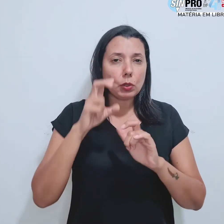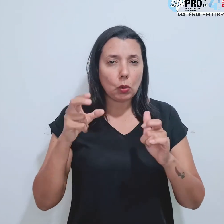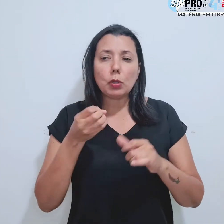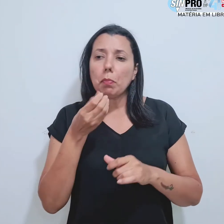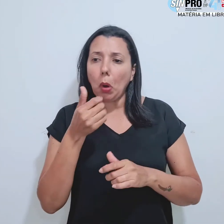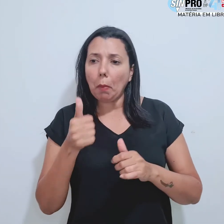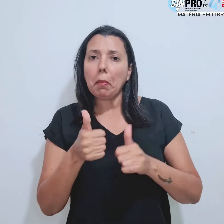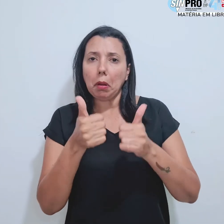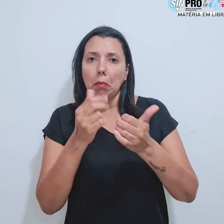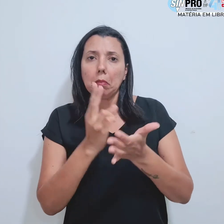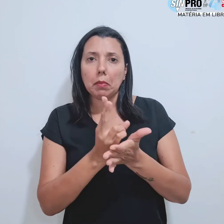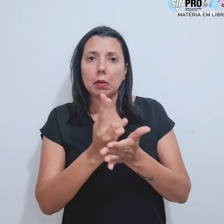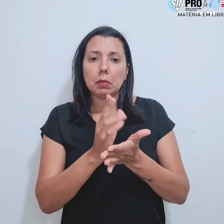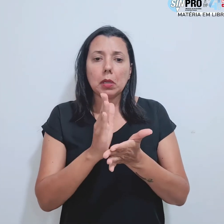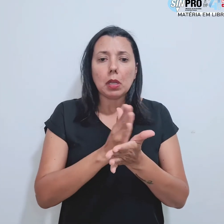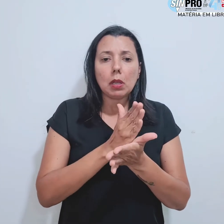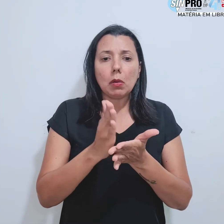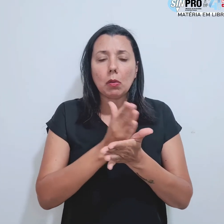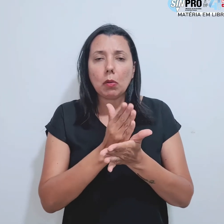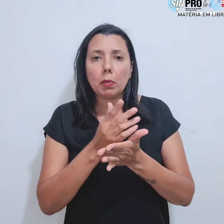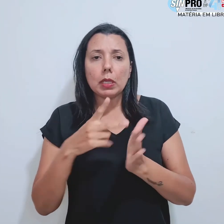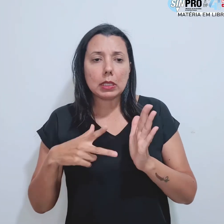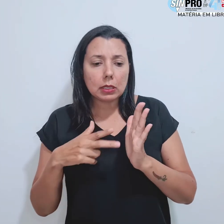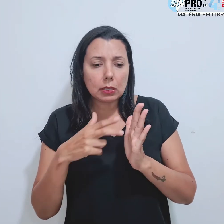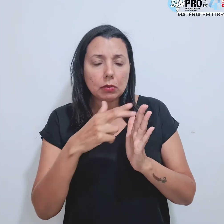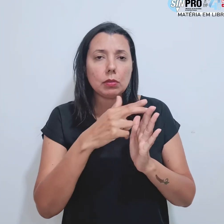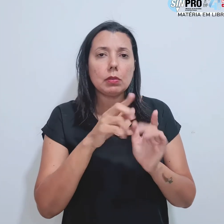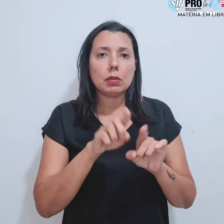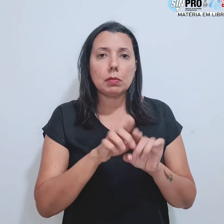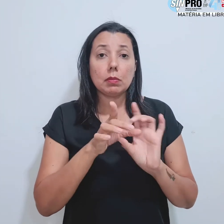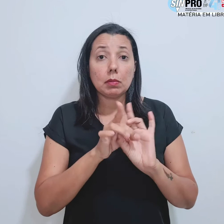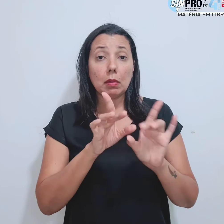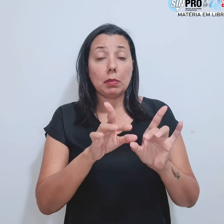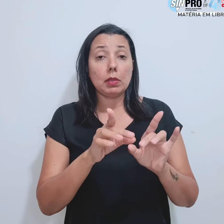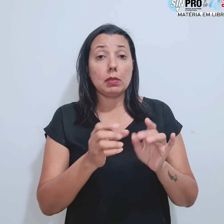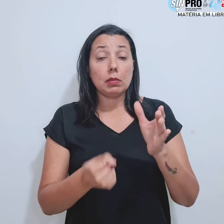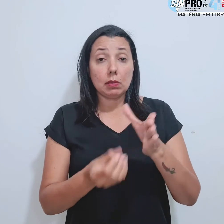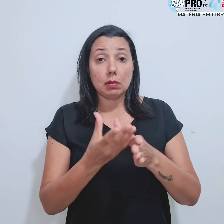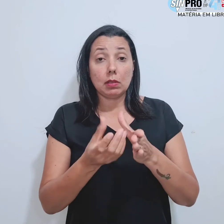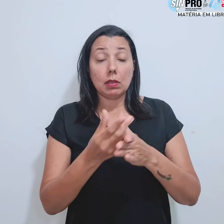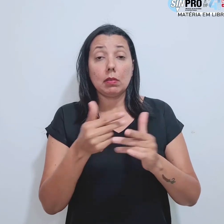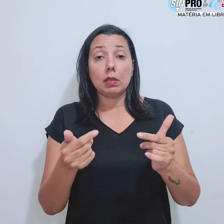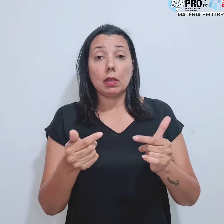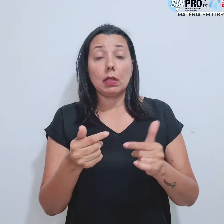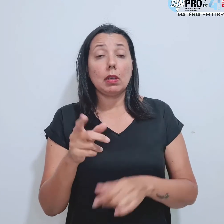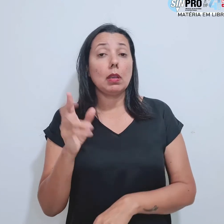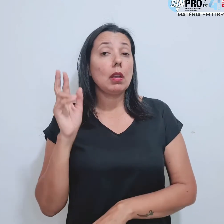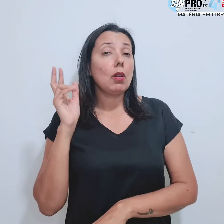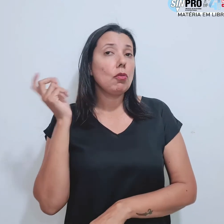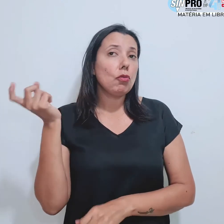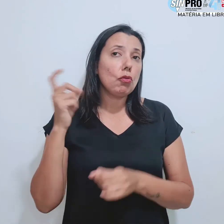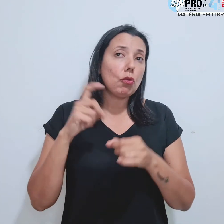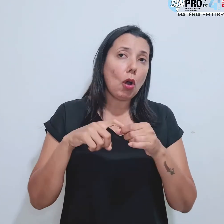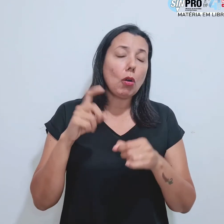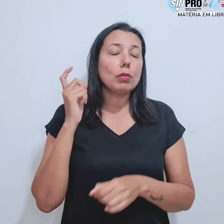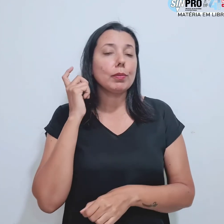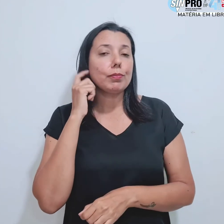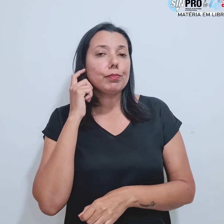grande qualidade e algumas cirurgias que permitem restabelecer a audição em alguns